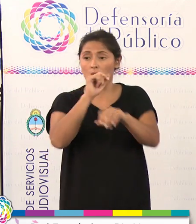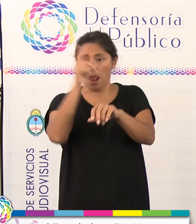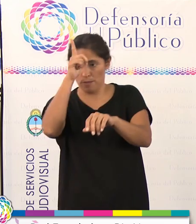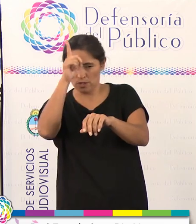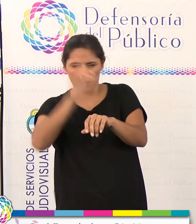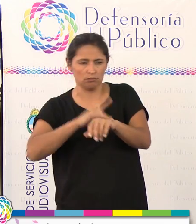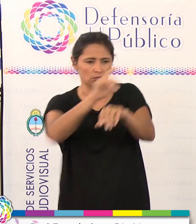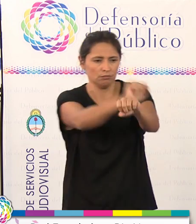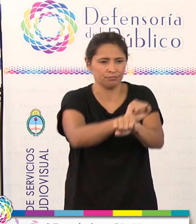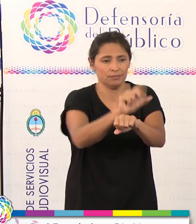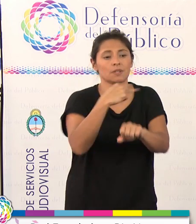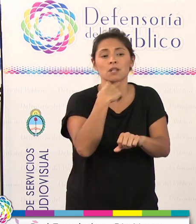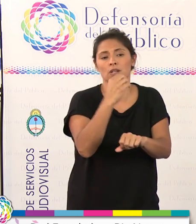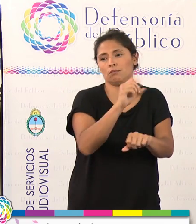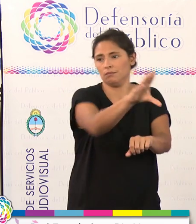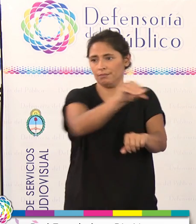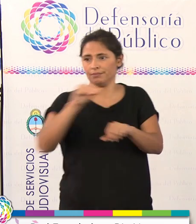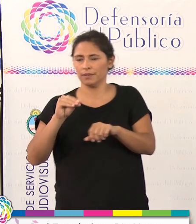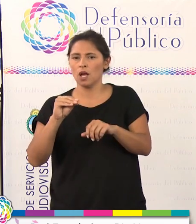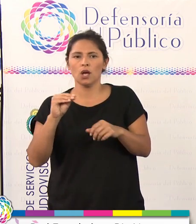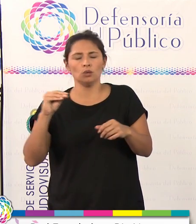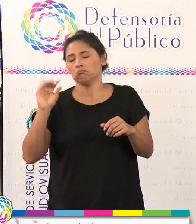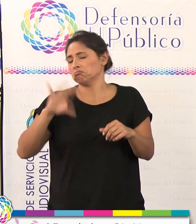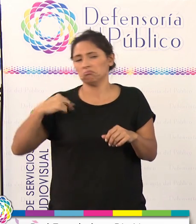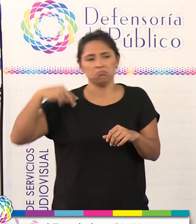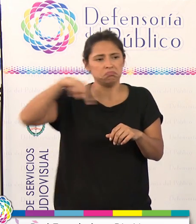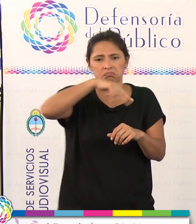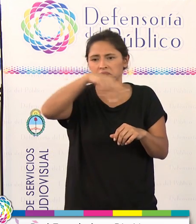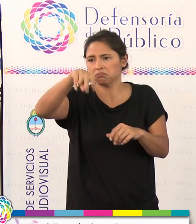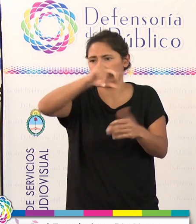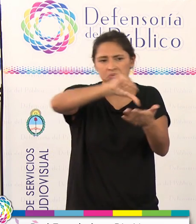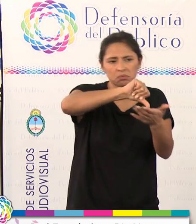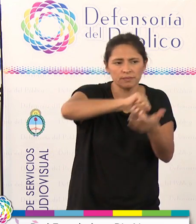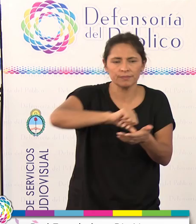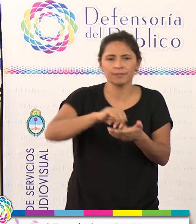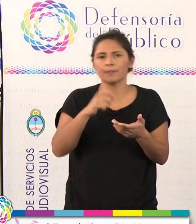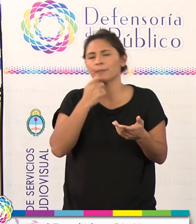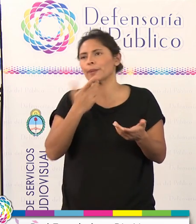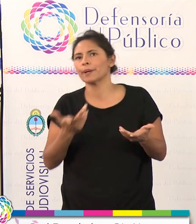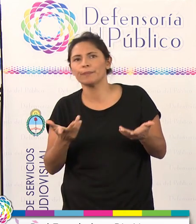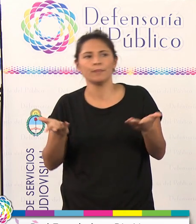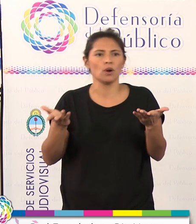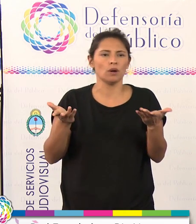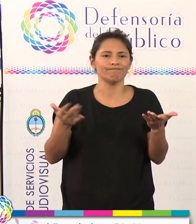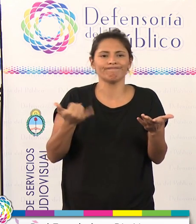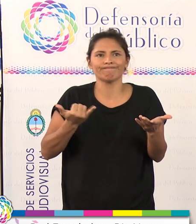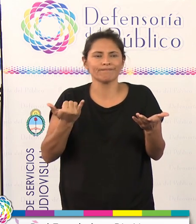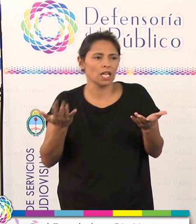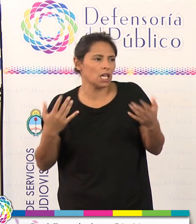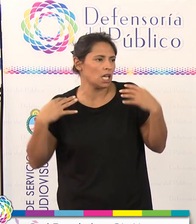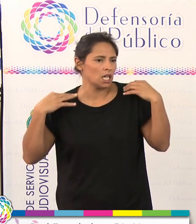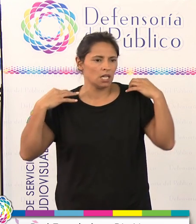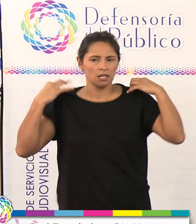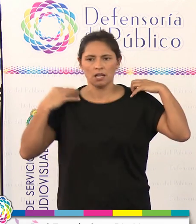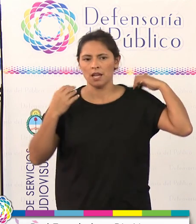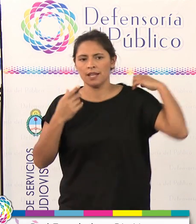la policía, solo por circular por la ciudad, supuestamente porque tenían